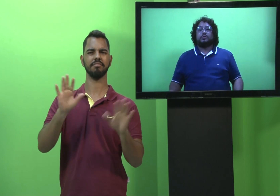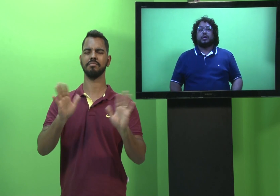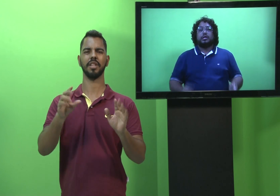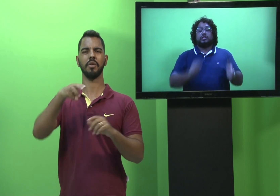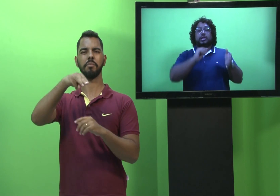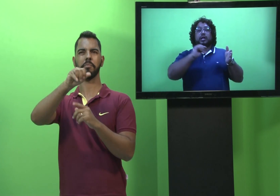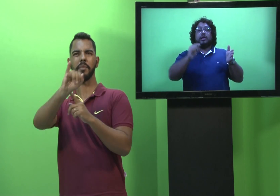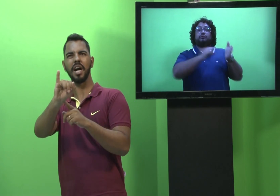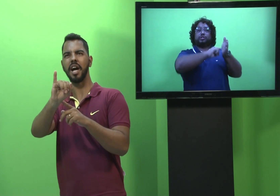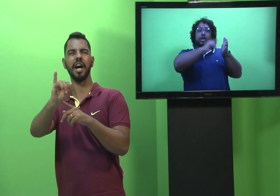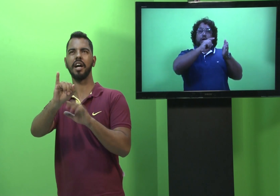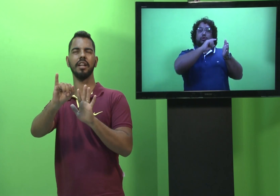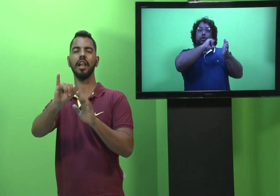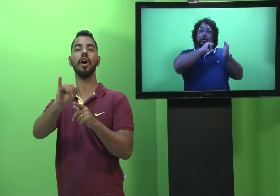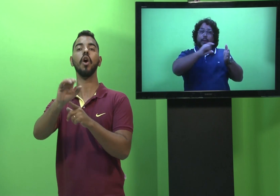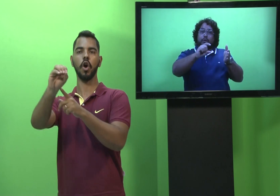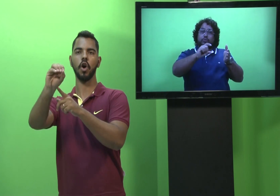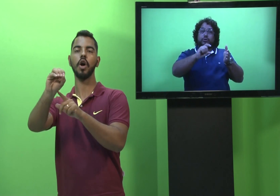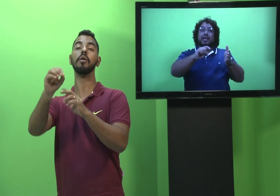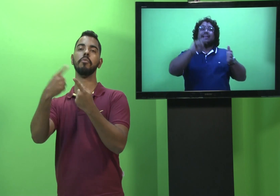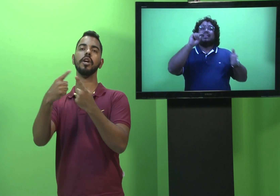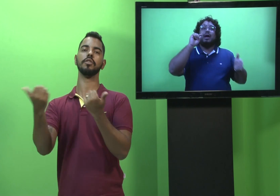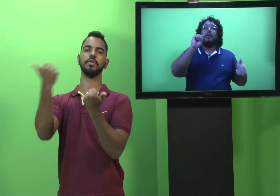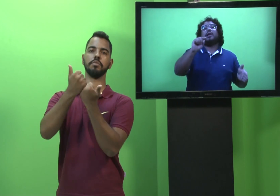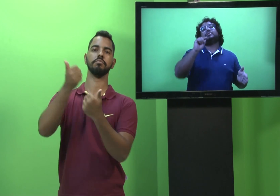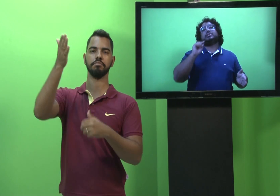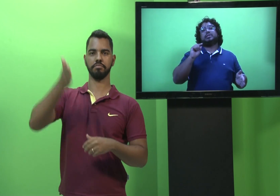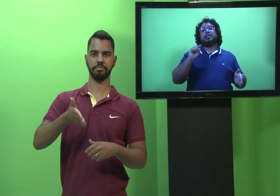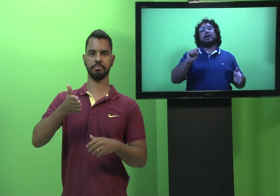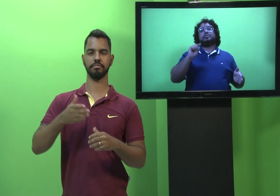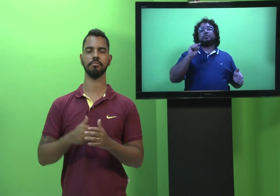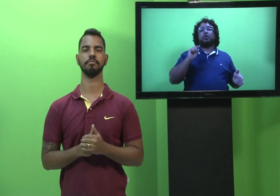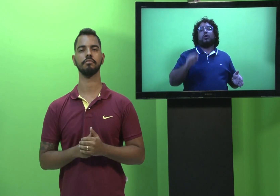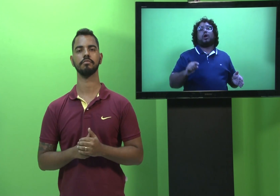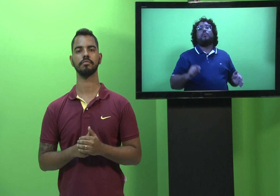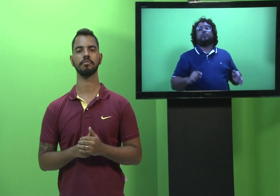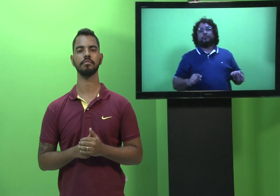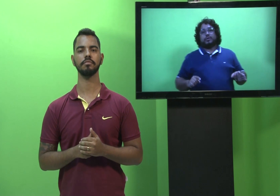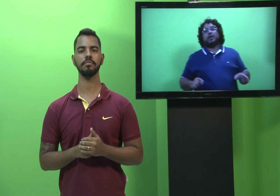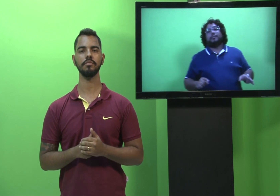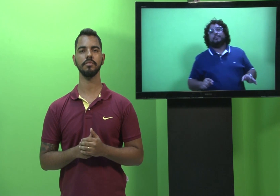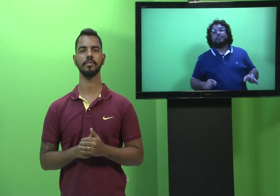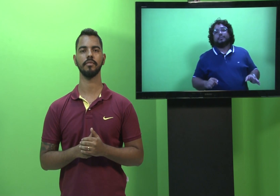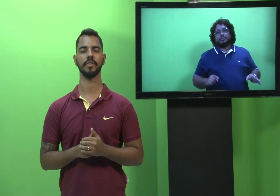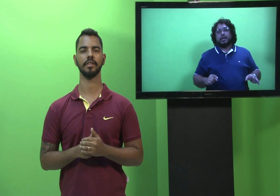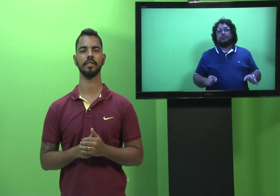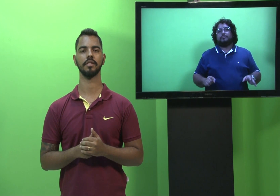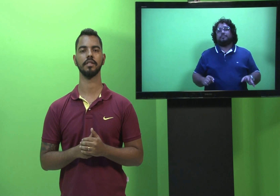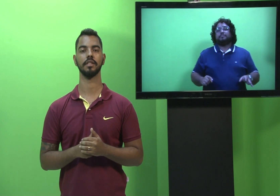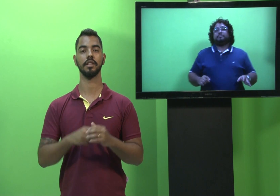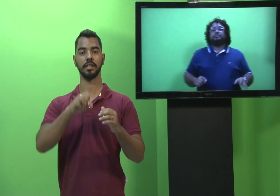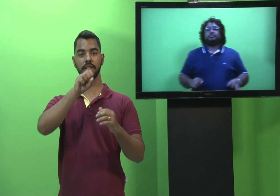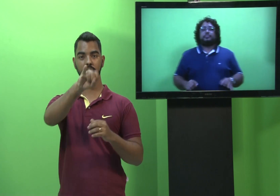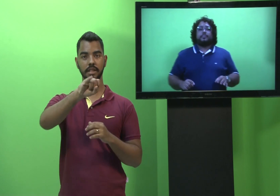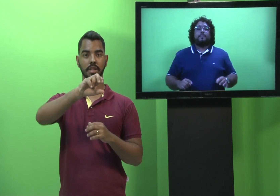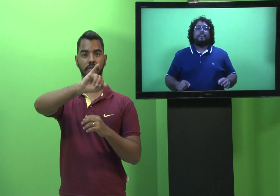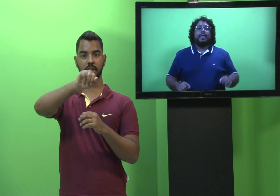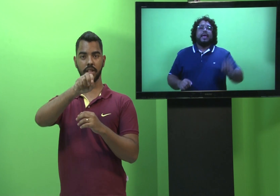maiúsculas, janeiro, Jan, toda maiúscula, não há necessidade de se colocar o ponto final, certo?